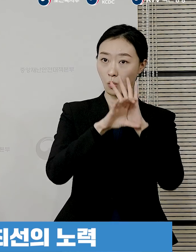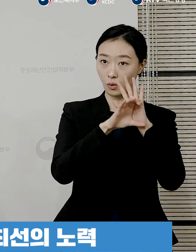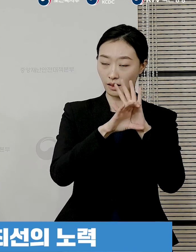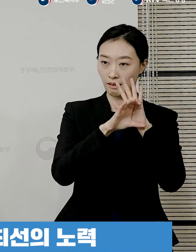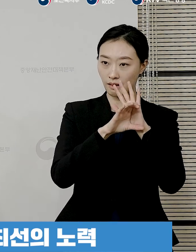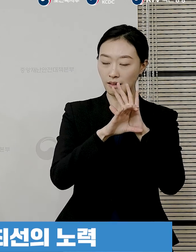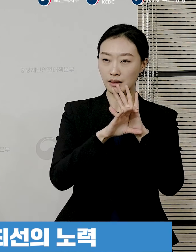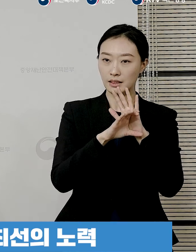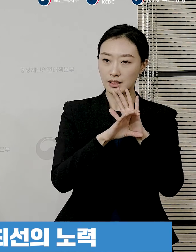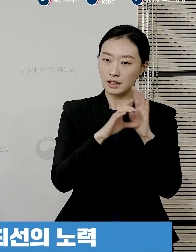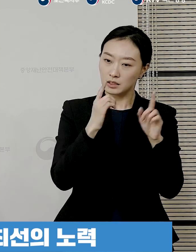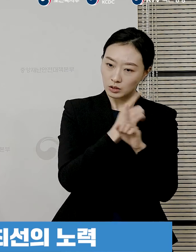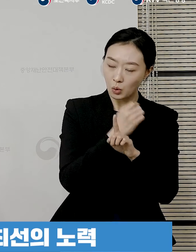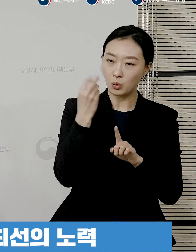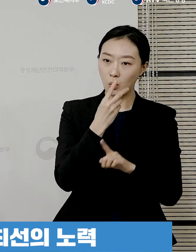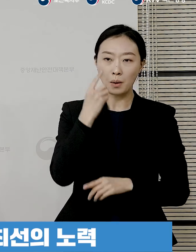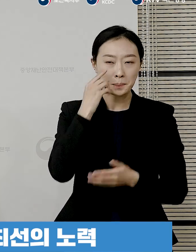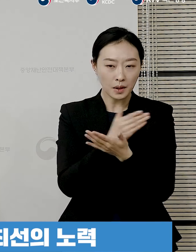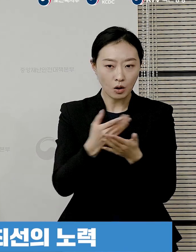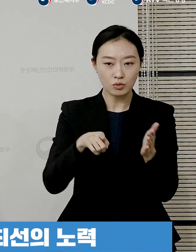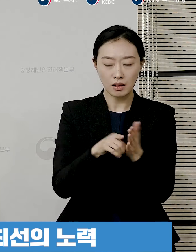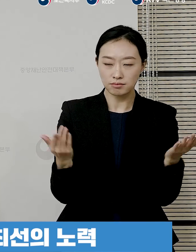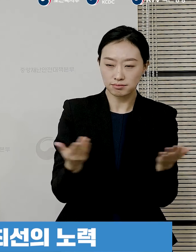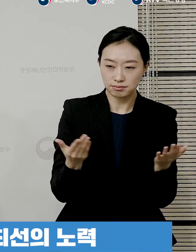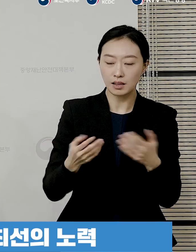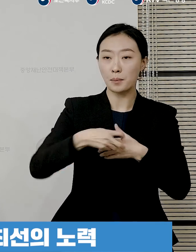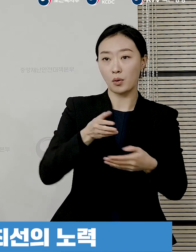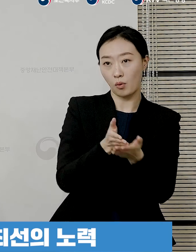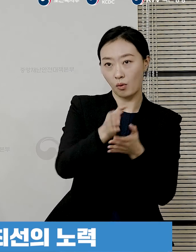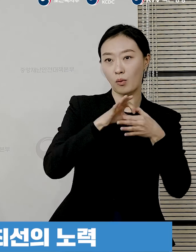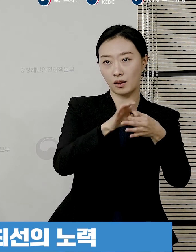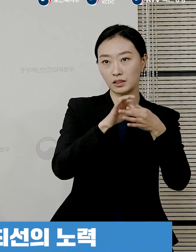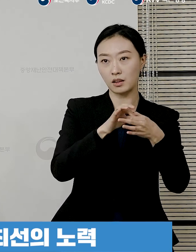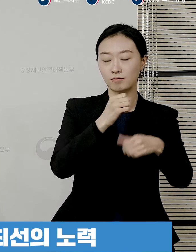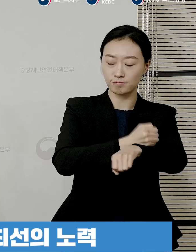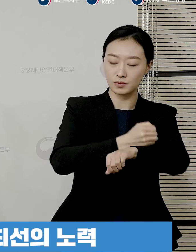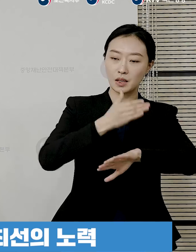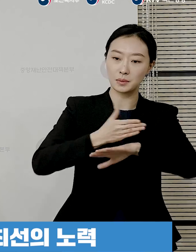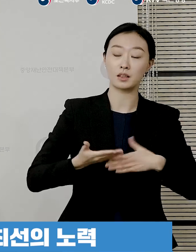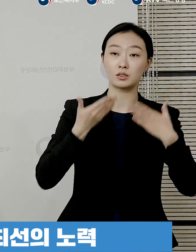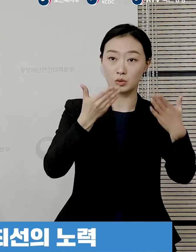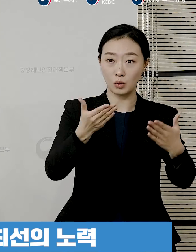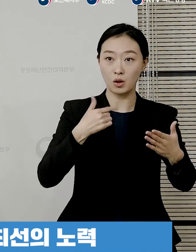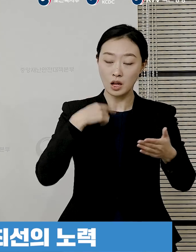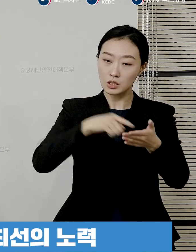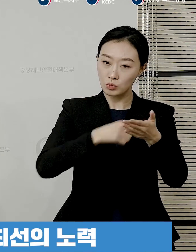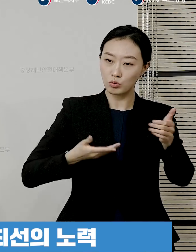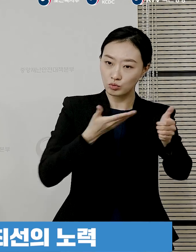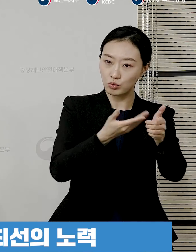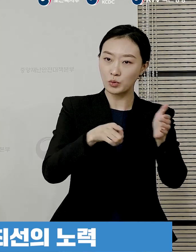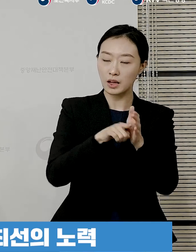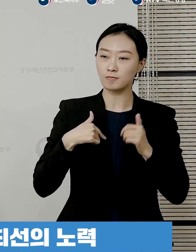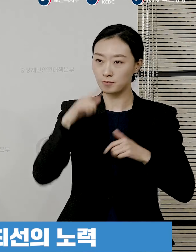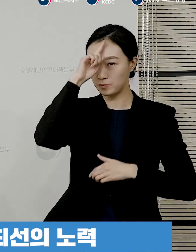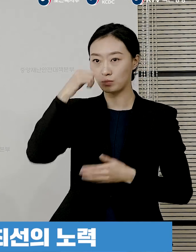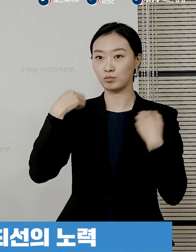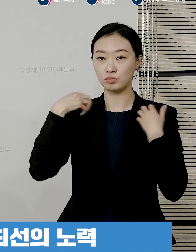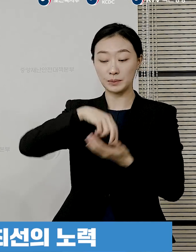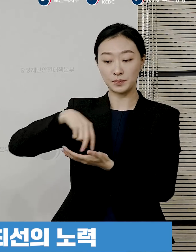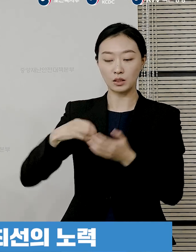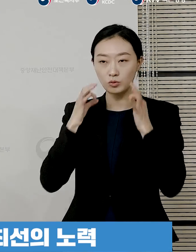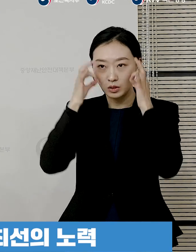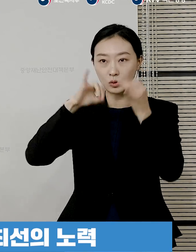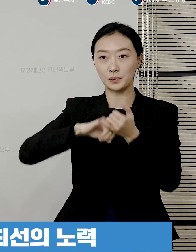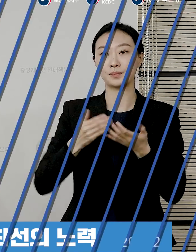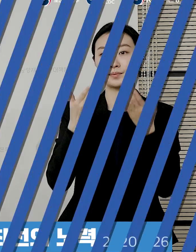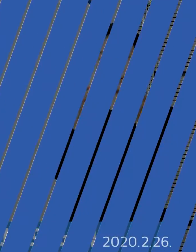코로나19의 진료에 여념이 없는 의료인들에게 다시 한번 감사드리며 정부는 의료인 지원을 위하여 최선을